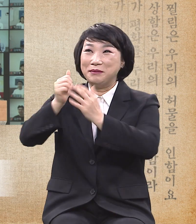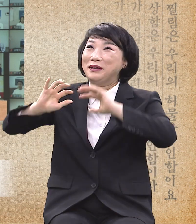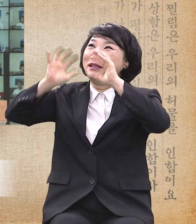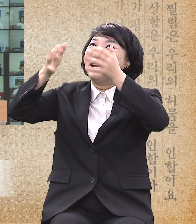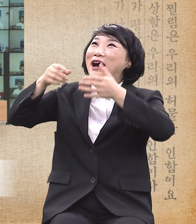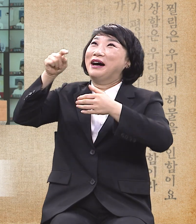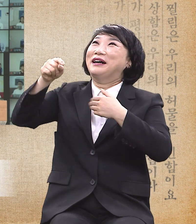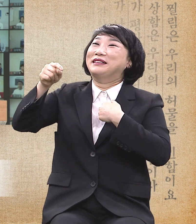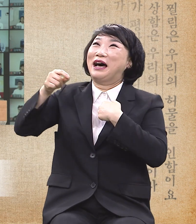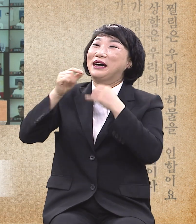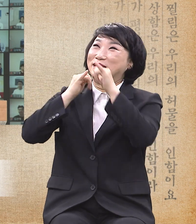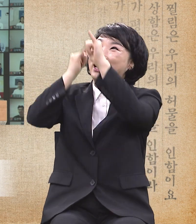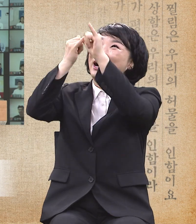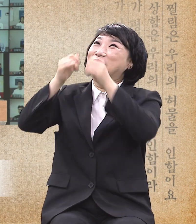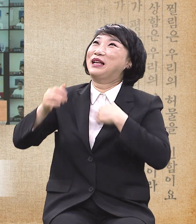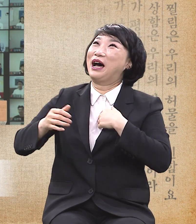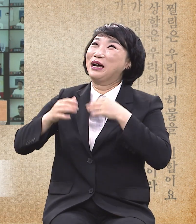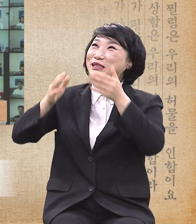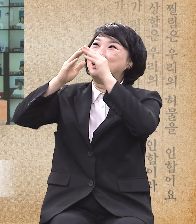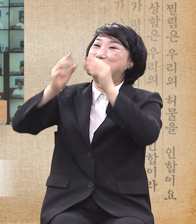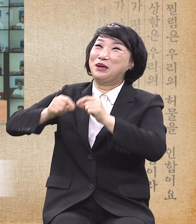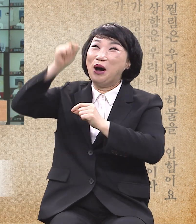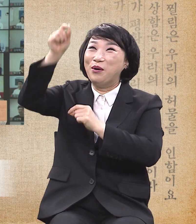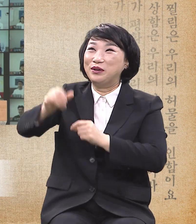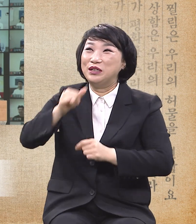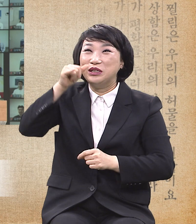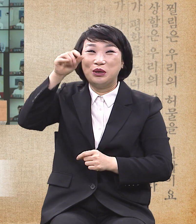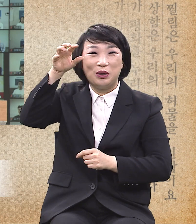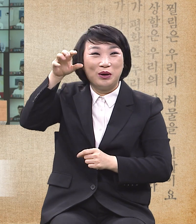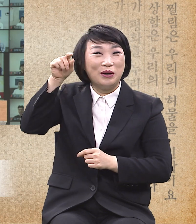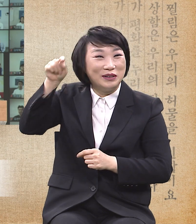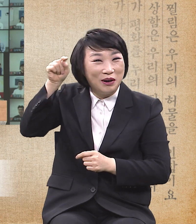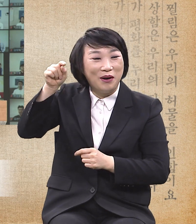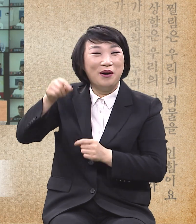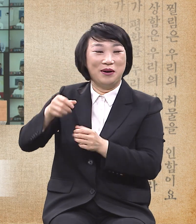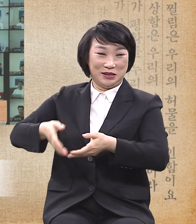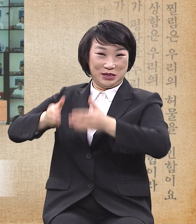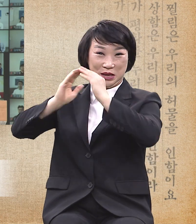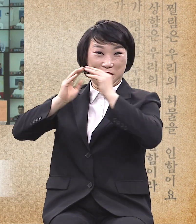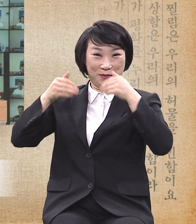나라에 나의 상과 나의 집이 영원히 있을 것으로 지어라 그 말이에요.